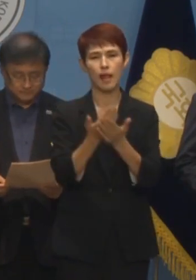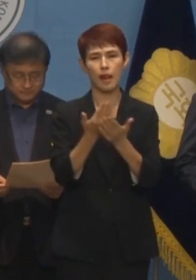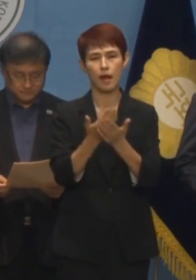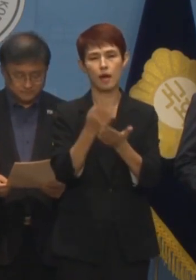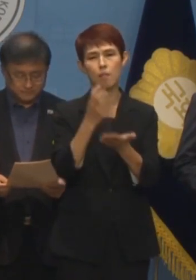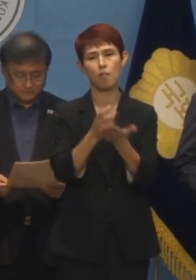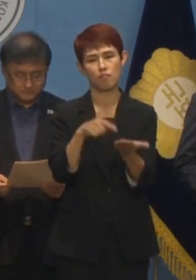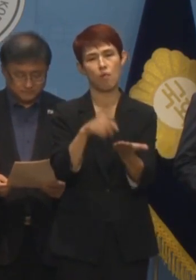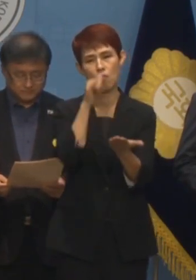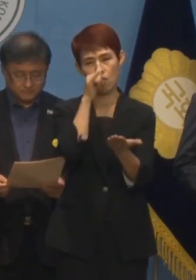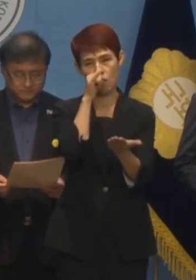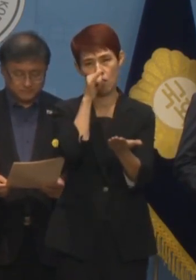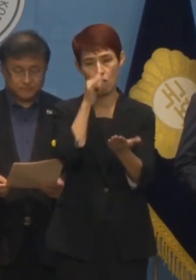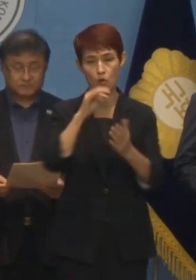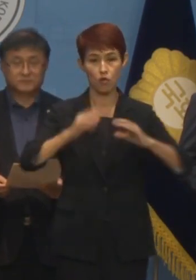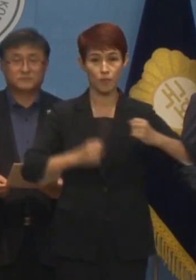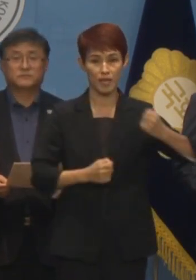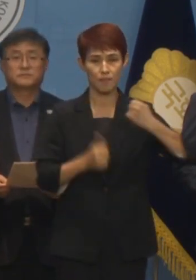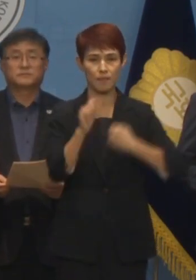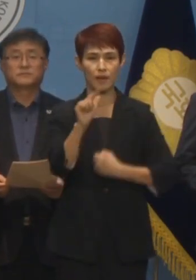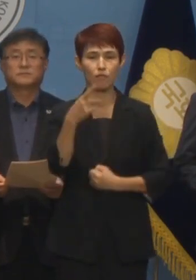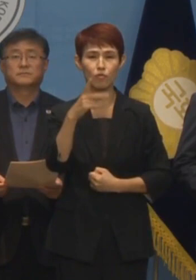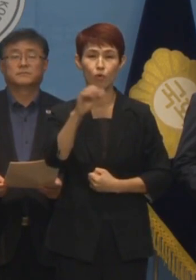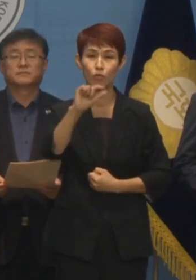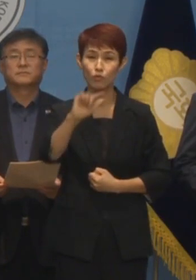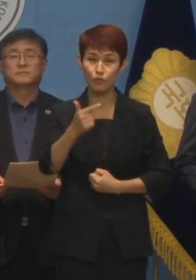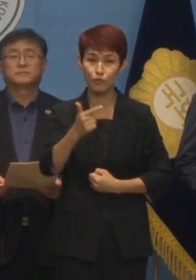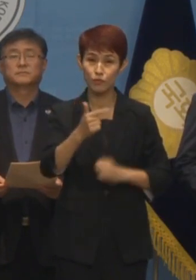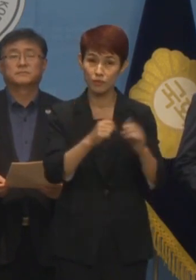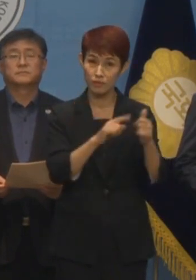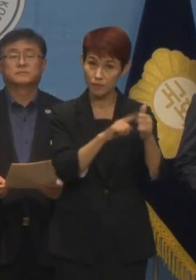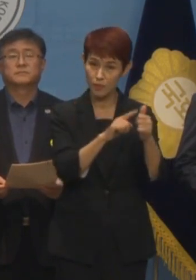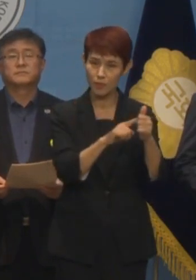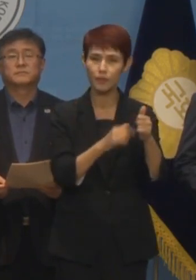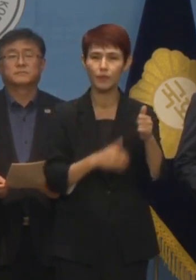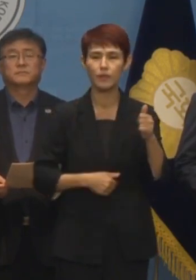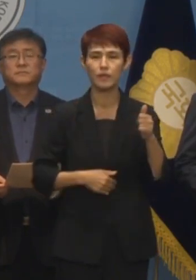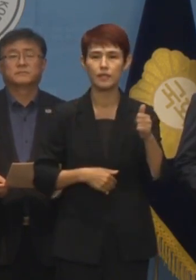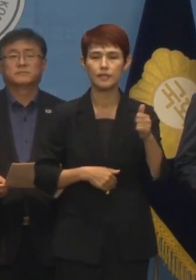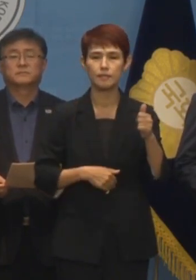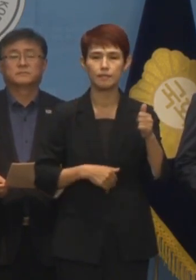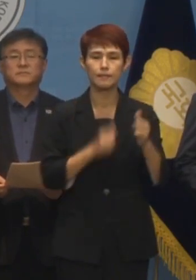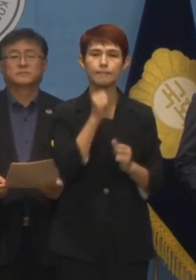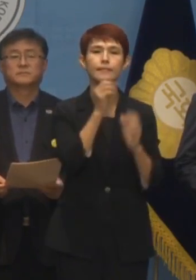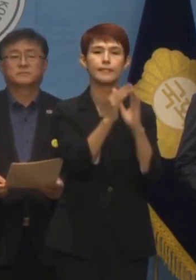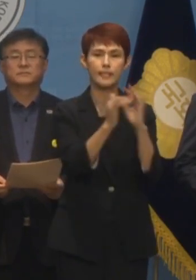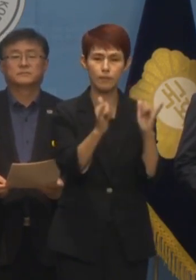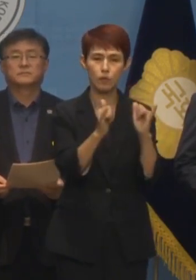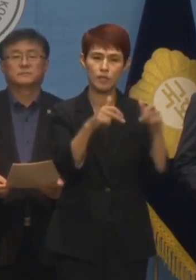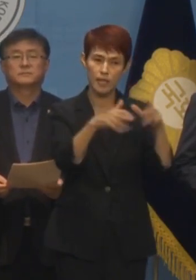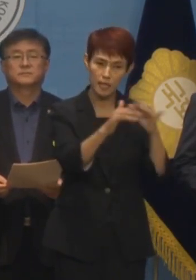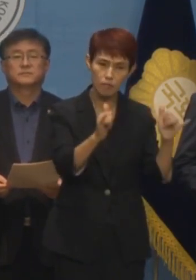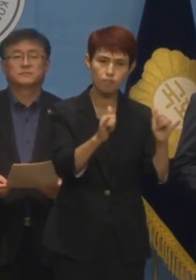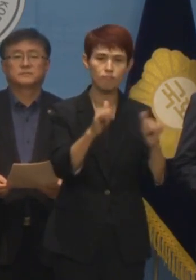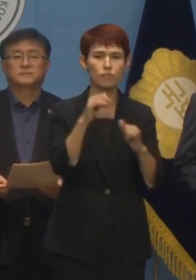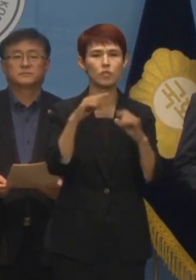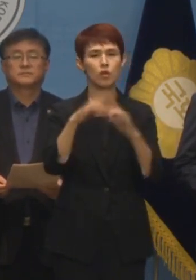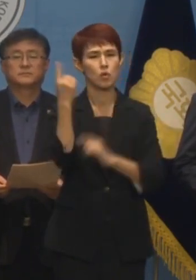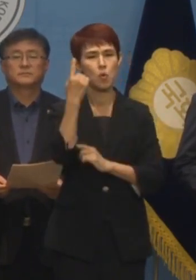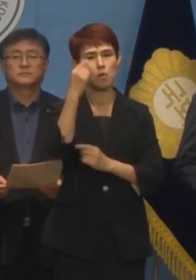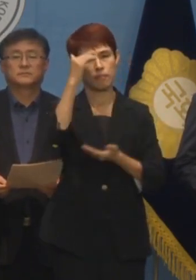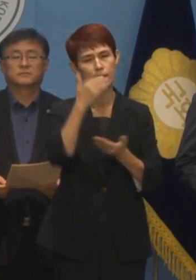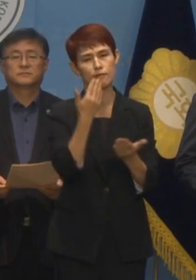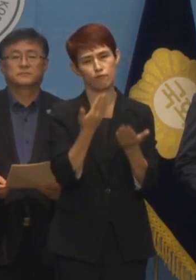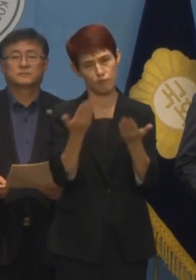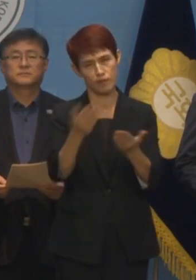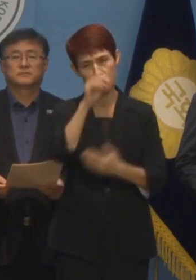있습니다. 국민의힘 한동훈 대표가 취약계층 전기료 감면 문제를 제기했습니다. 그리고